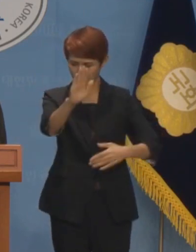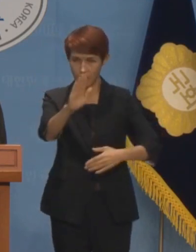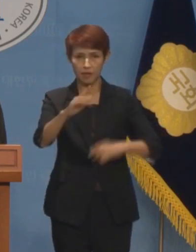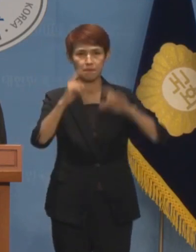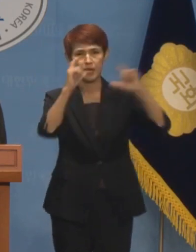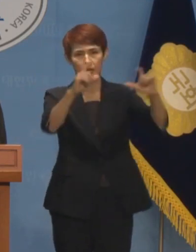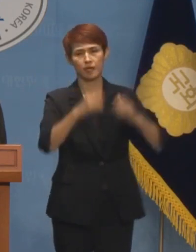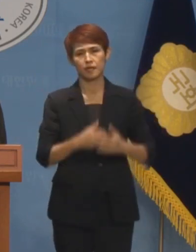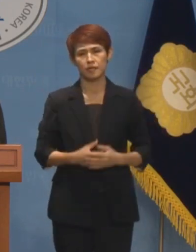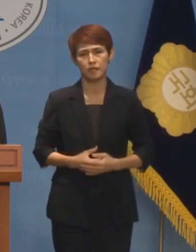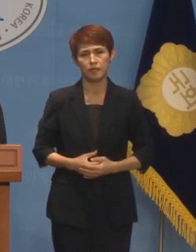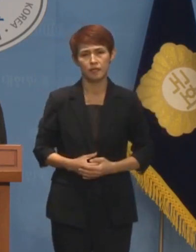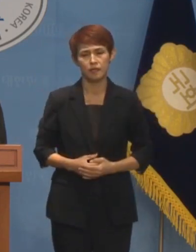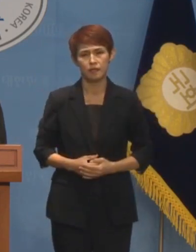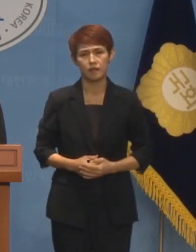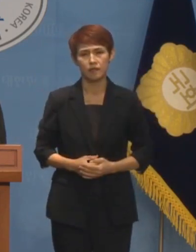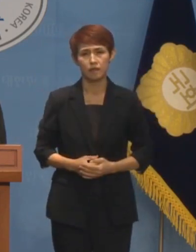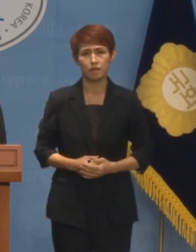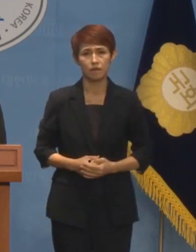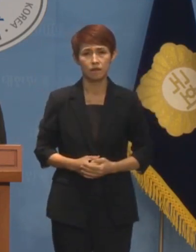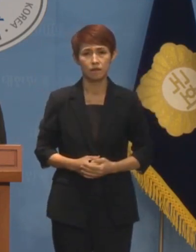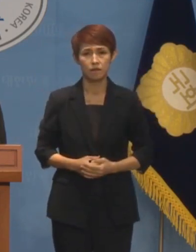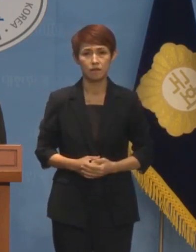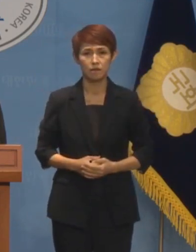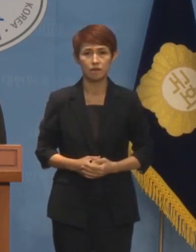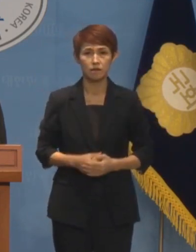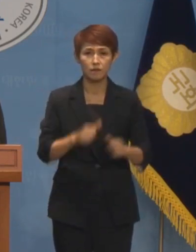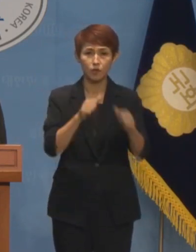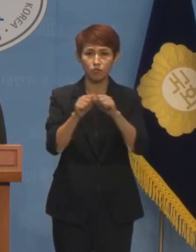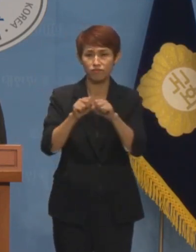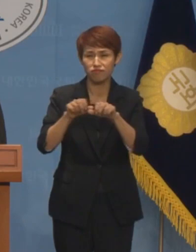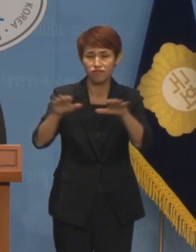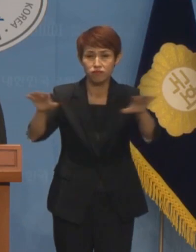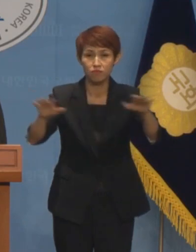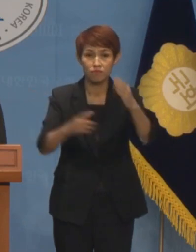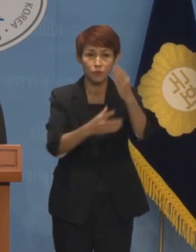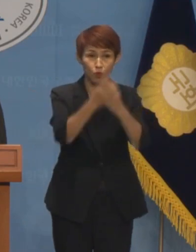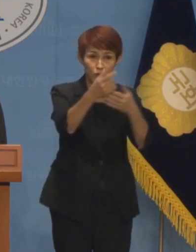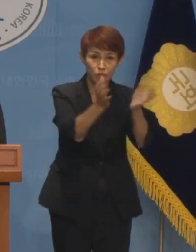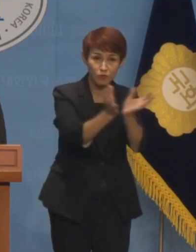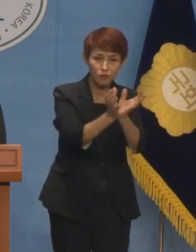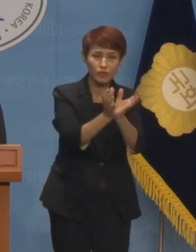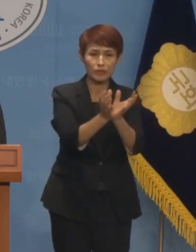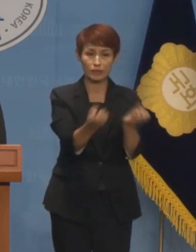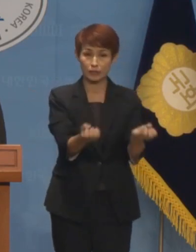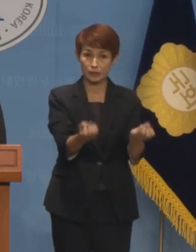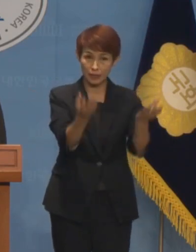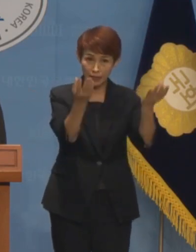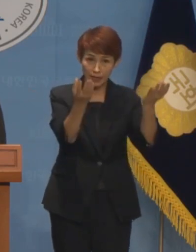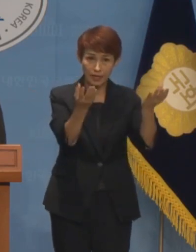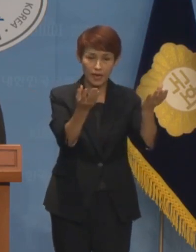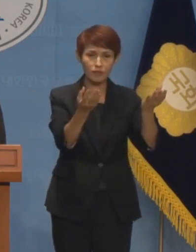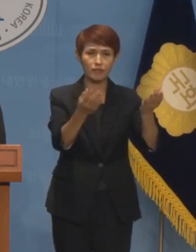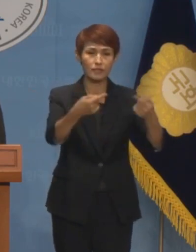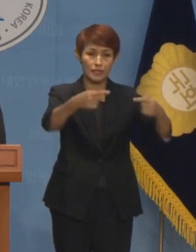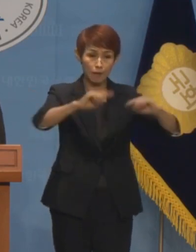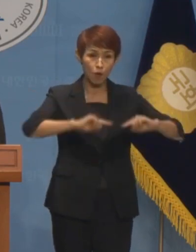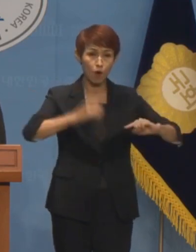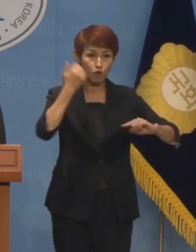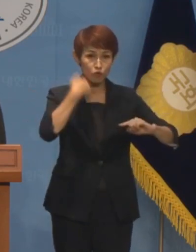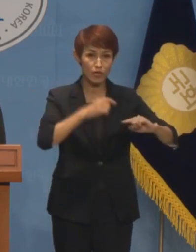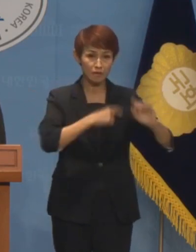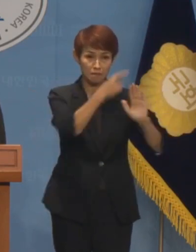통보했습니다. 이런 사실이 알려지자 통일부는 해당 포럼 홈페이지에서 참여 연사